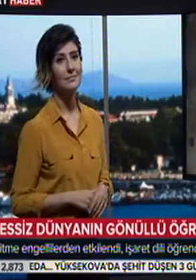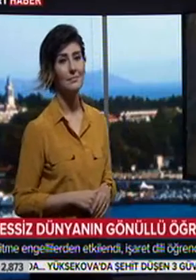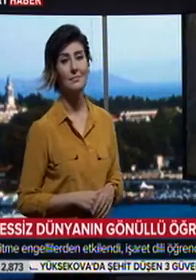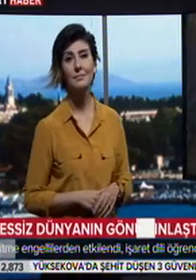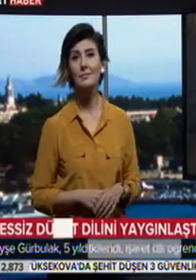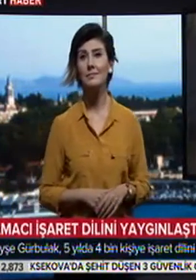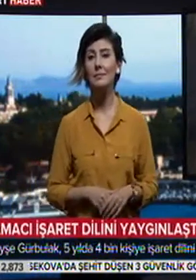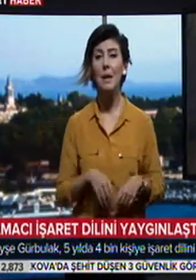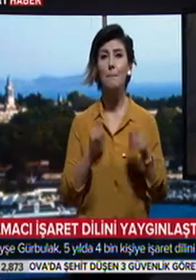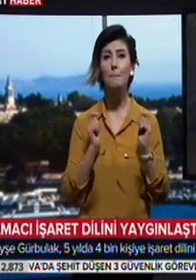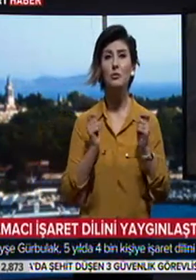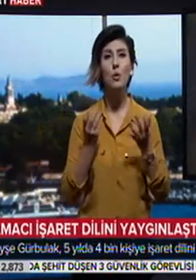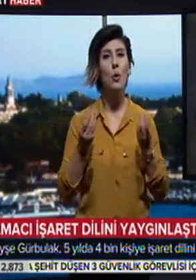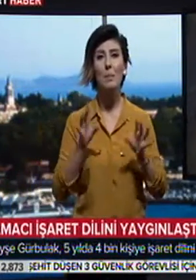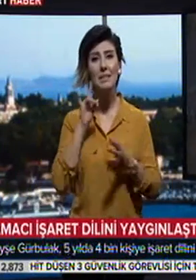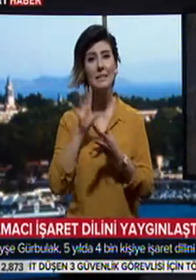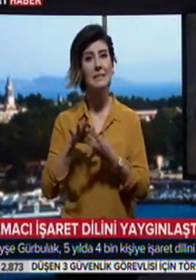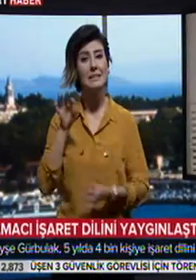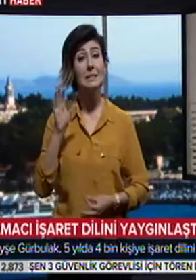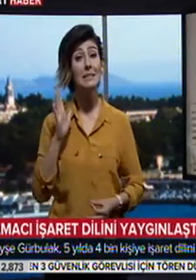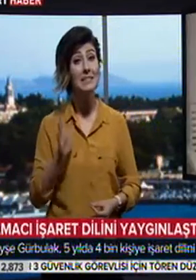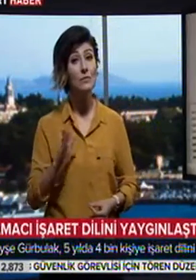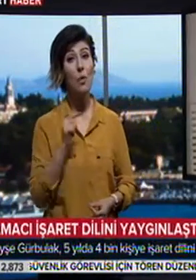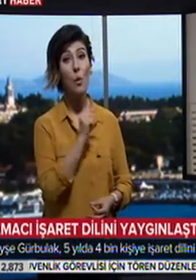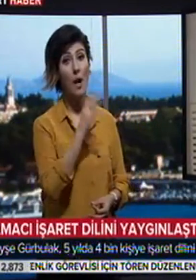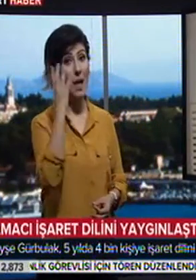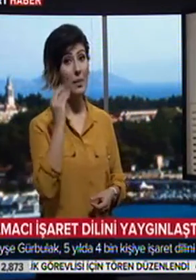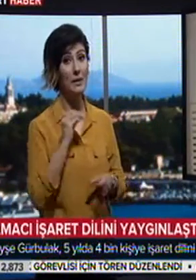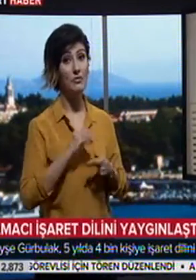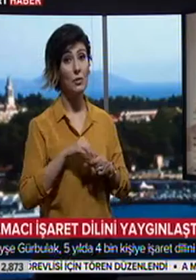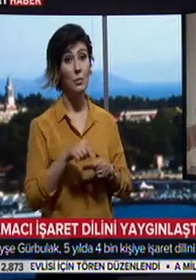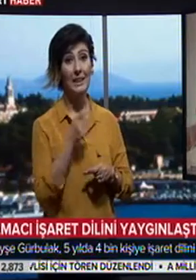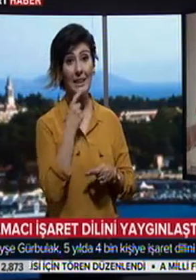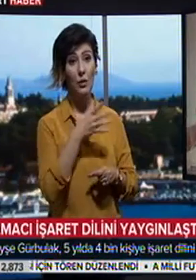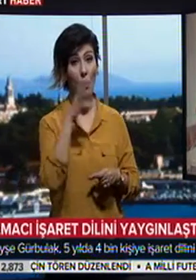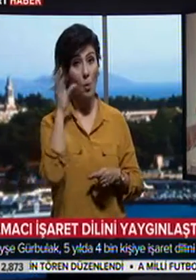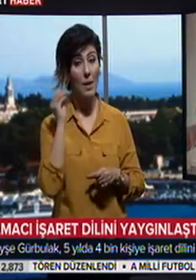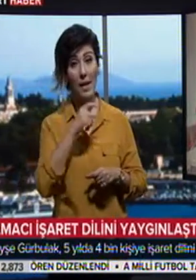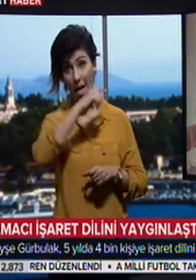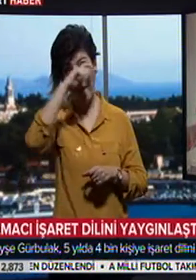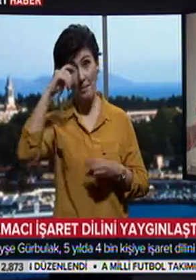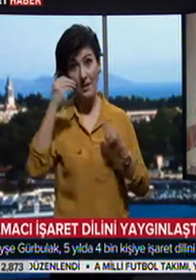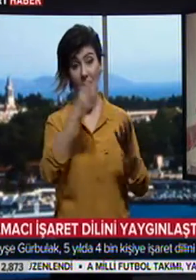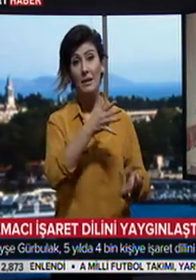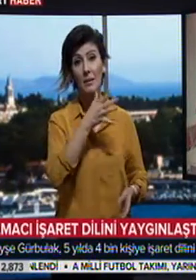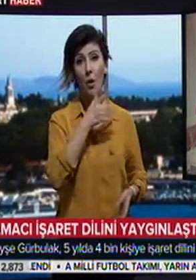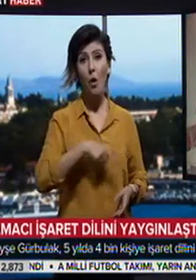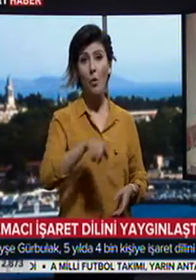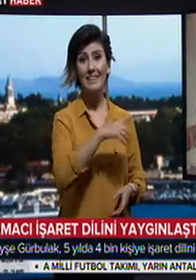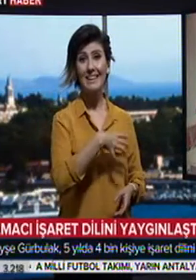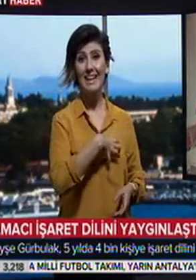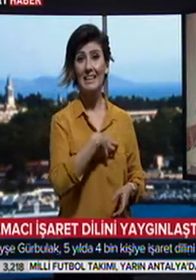Anladığım için mutluyum. Mecburiyetleri olmayan insanların da sırf onları anlamak için bu dili öğrenmeye emek verdiğini bilmek,